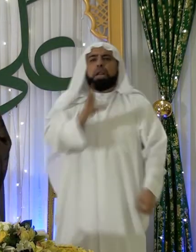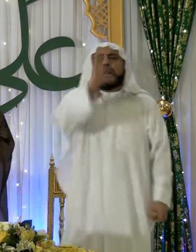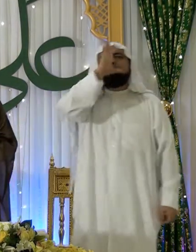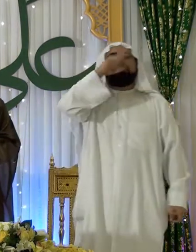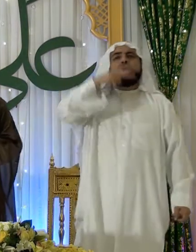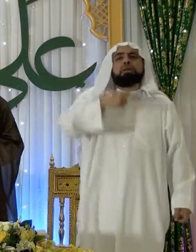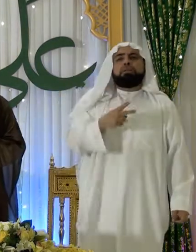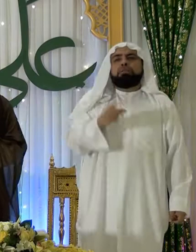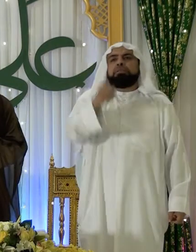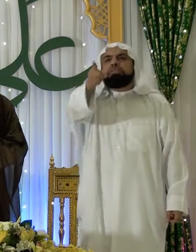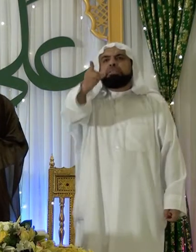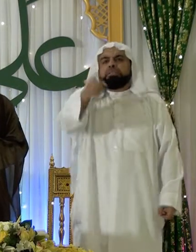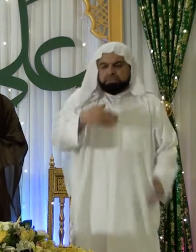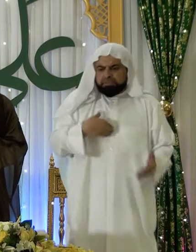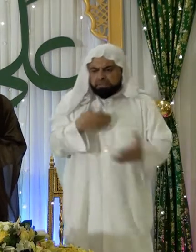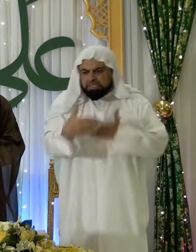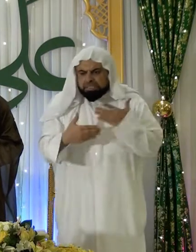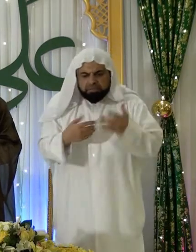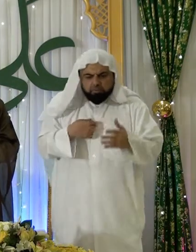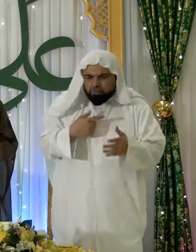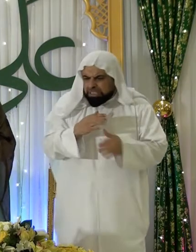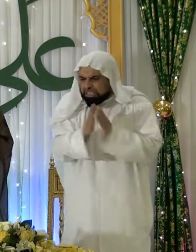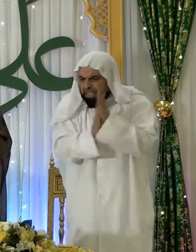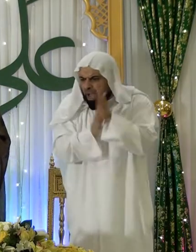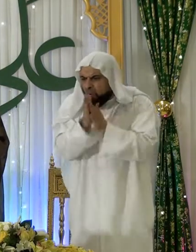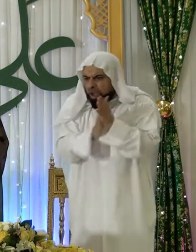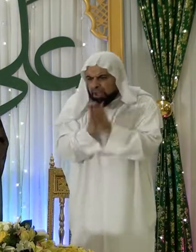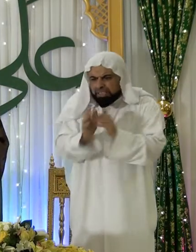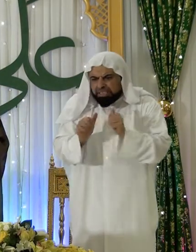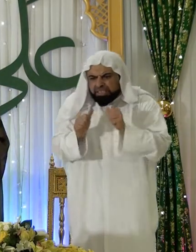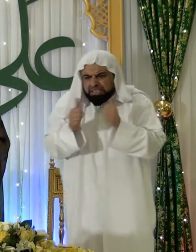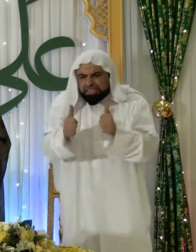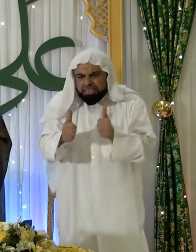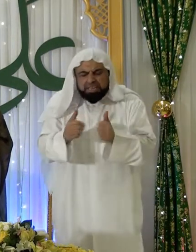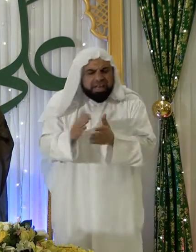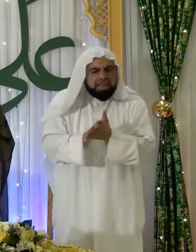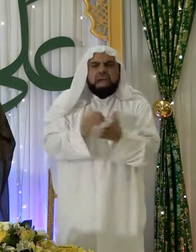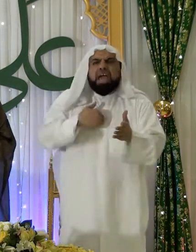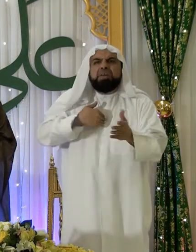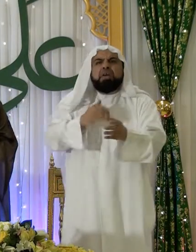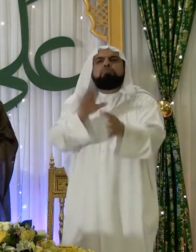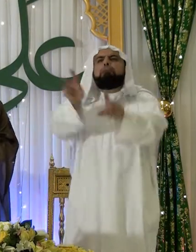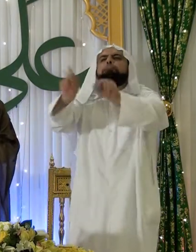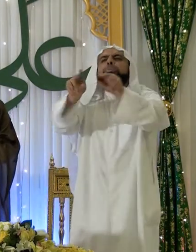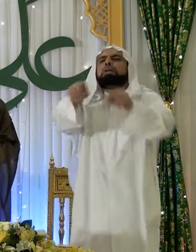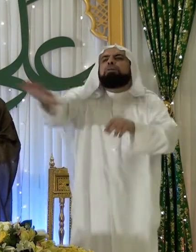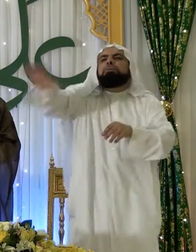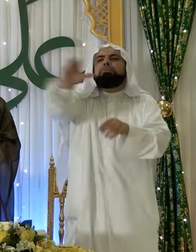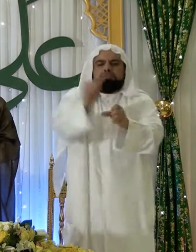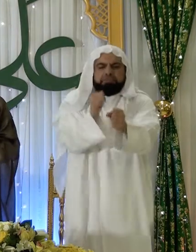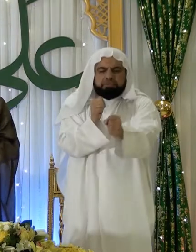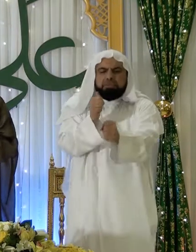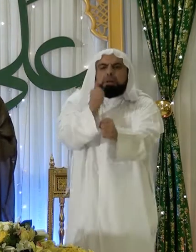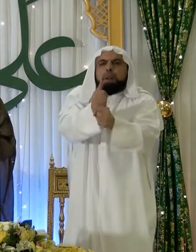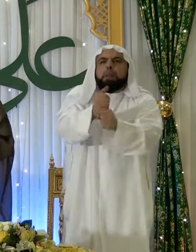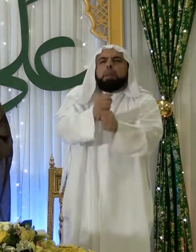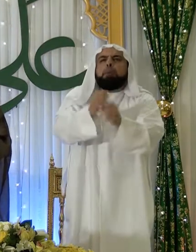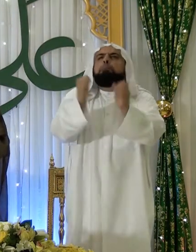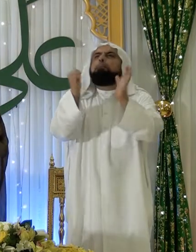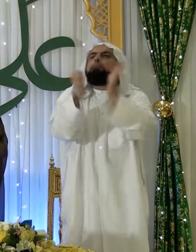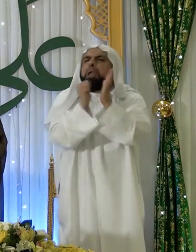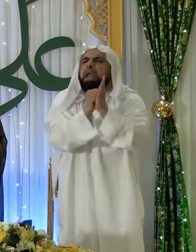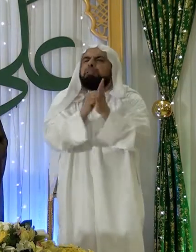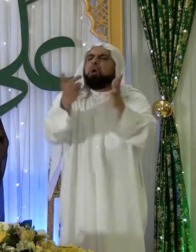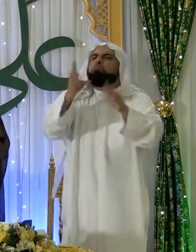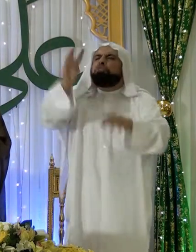حينما تريد أن تعد شخصا لأن يتولى إدارة مؤسسة